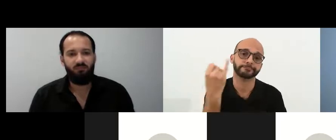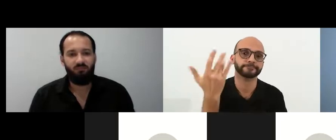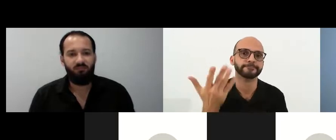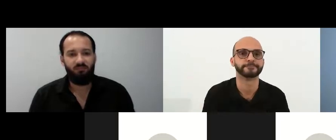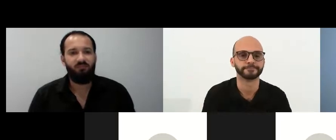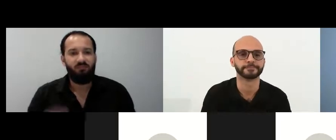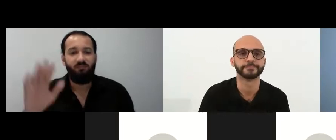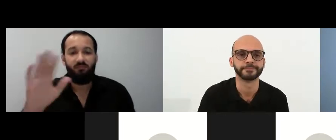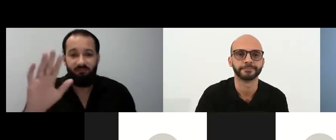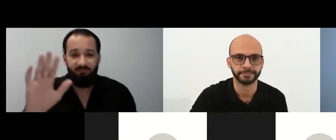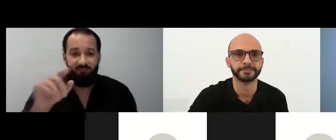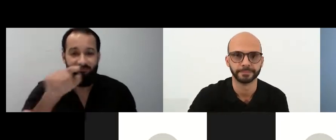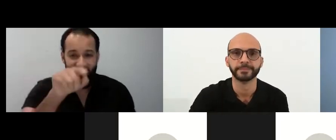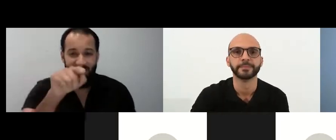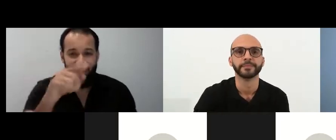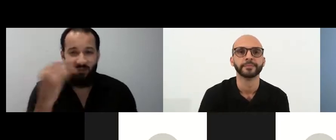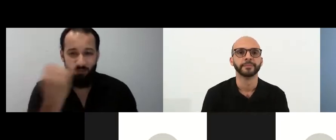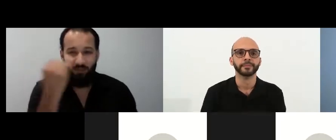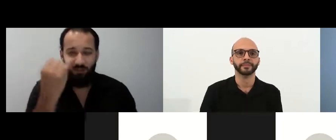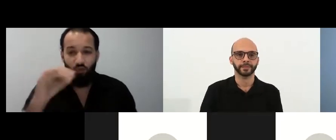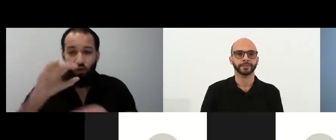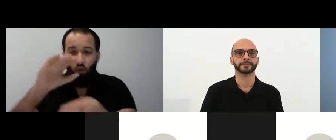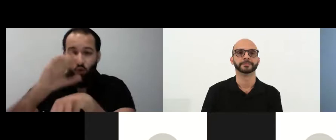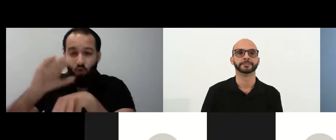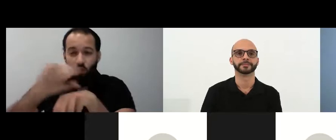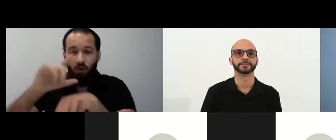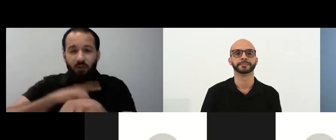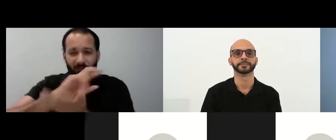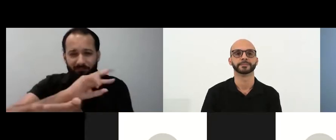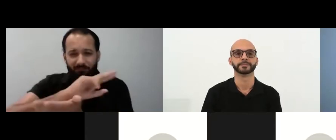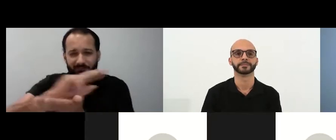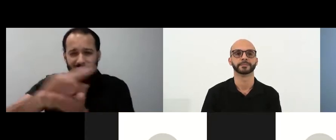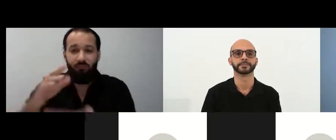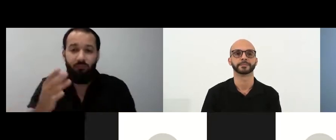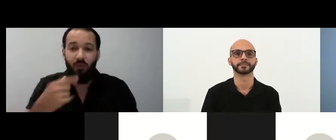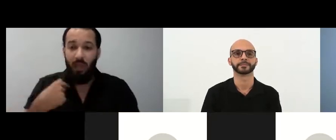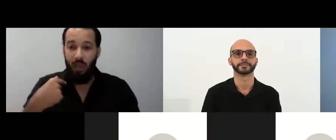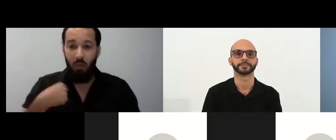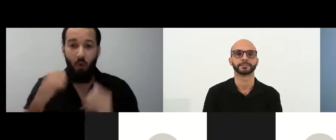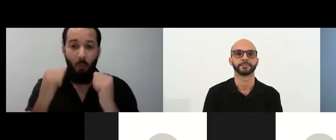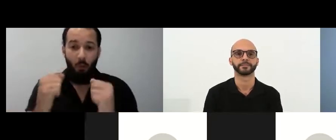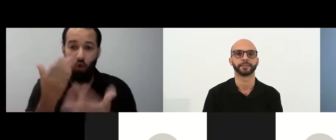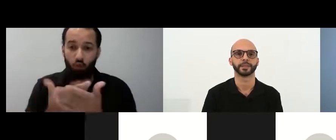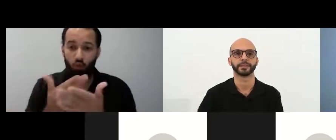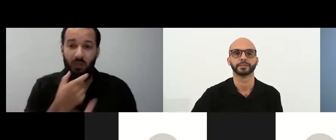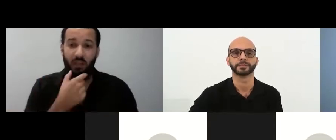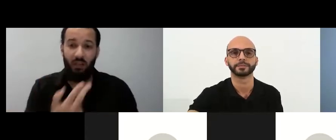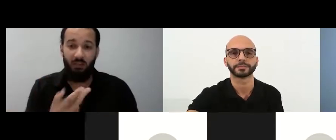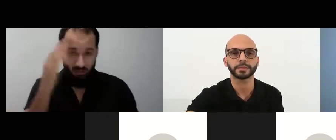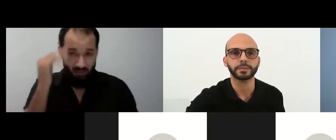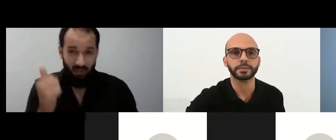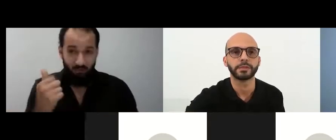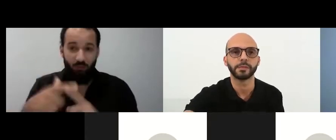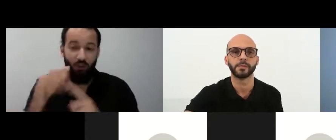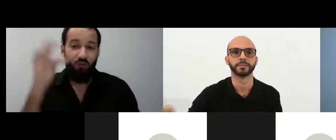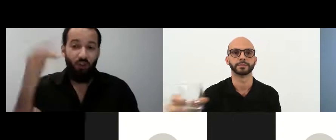temos que refletir em cima disso também, é isso que eu gostaria de complementar. Bom, isso que o Marcelo falou em relação